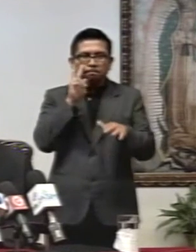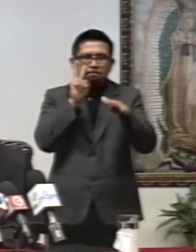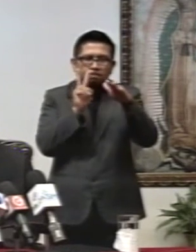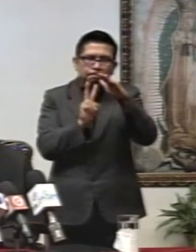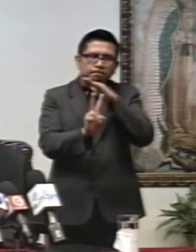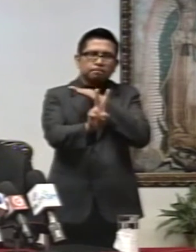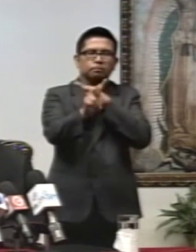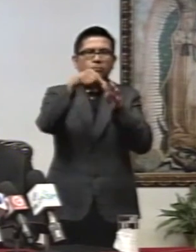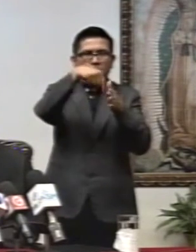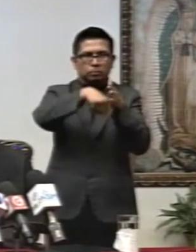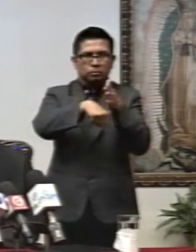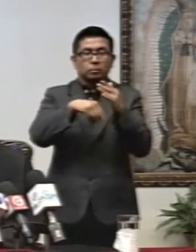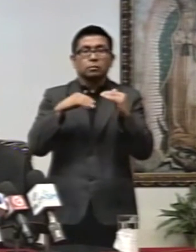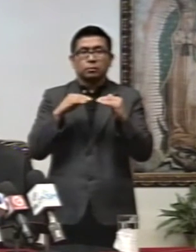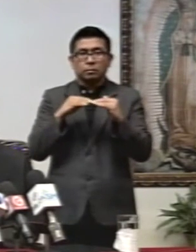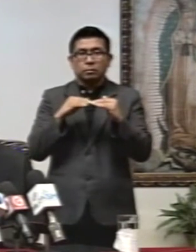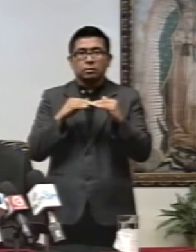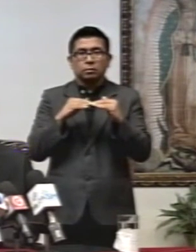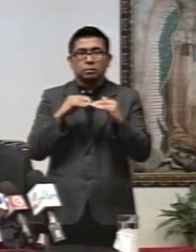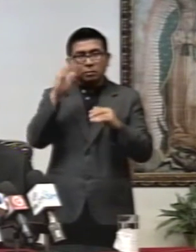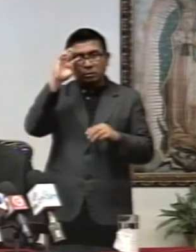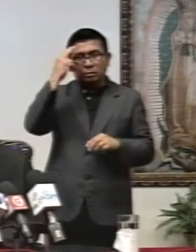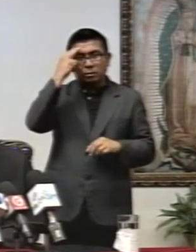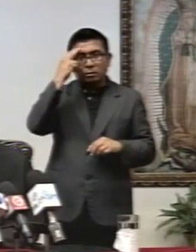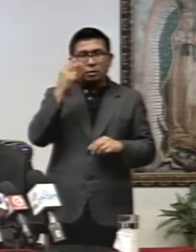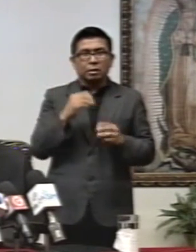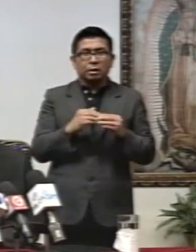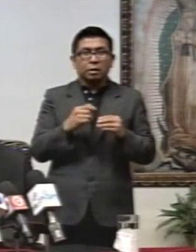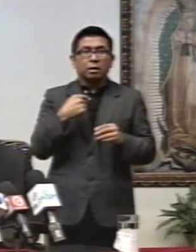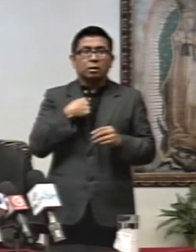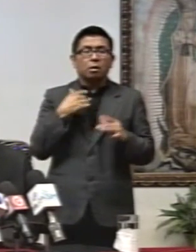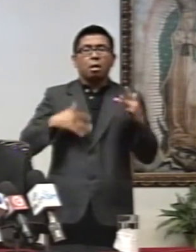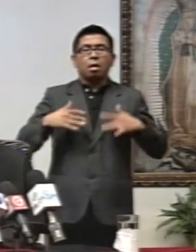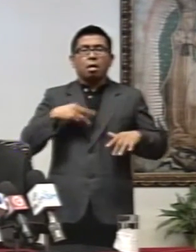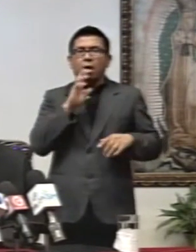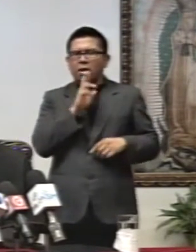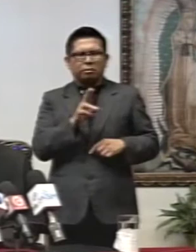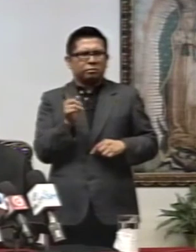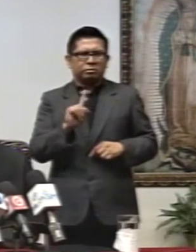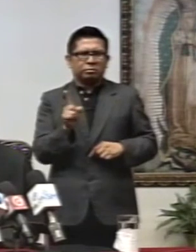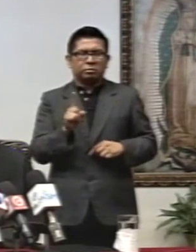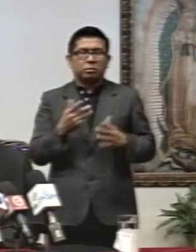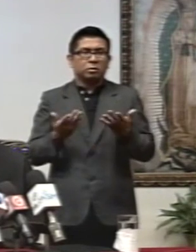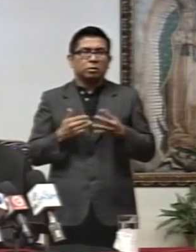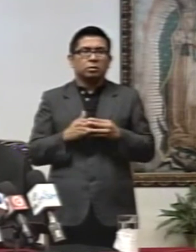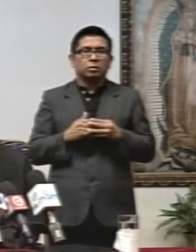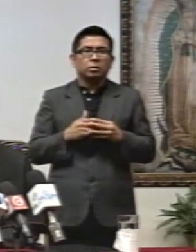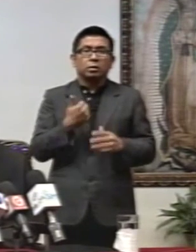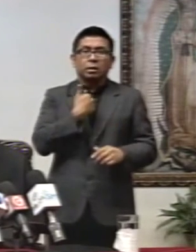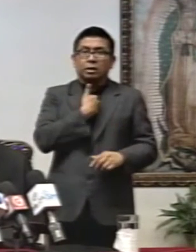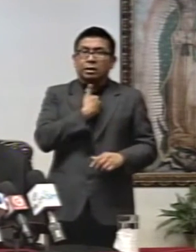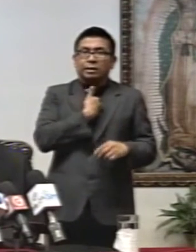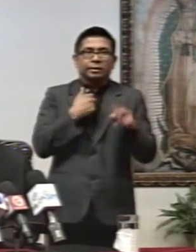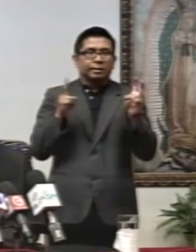amplia. Y no es que no tenga voluntad de contestarles, pero no es mi tema el hacer